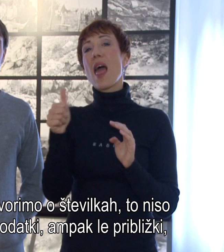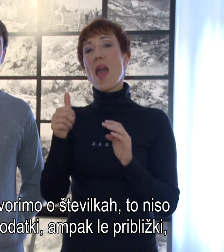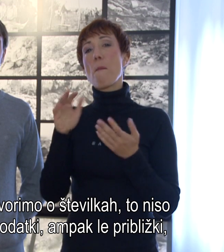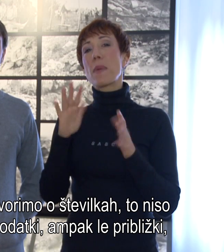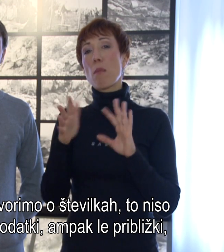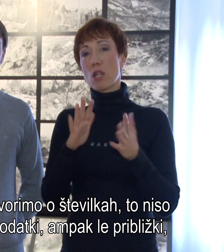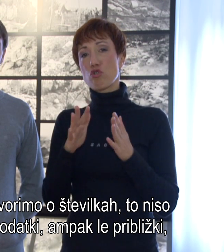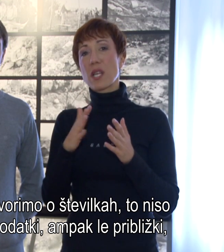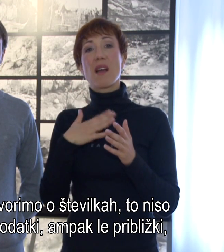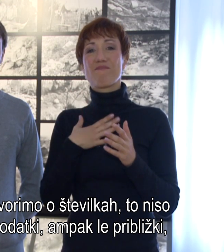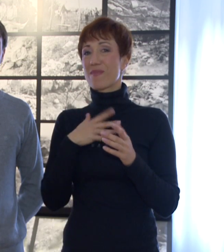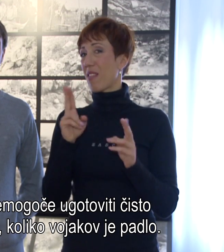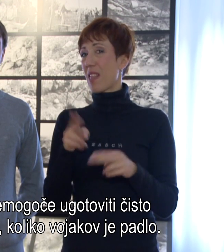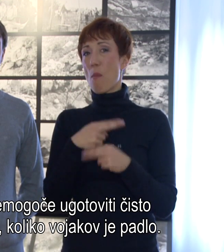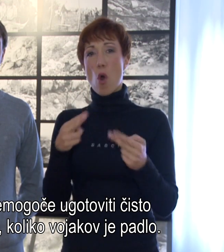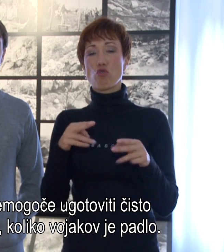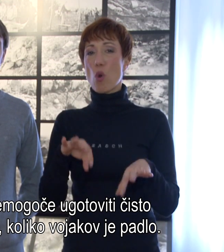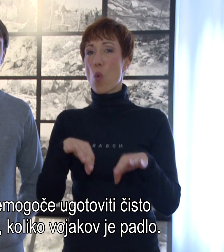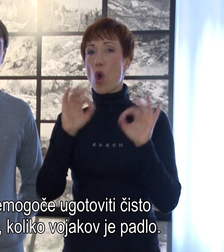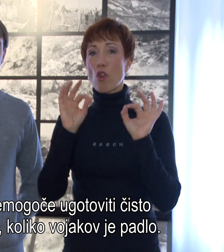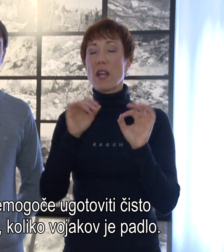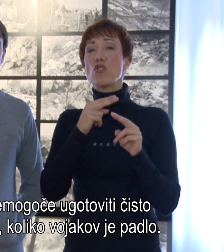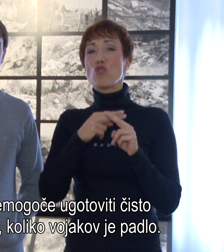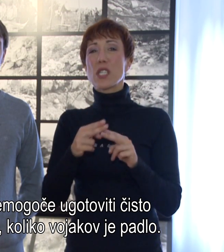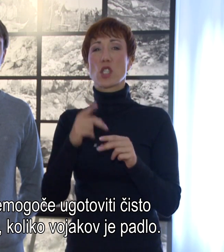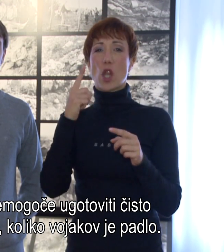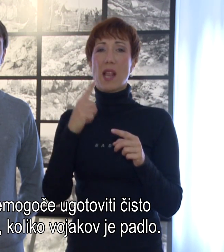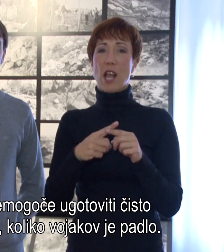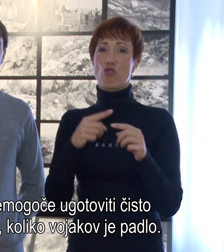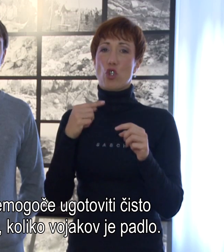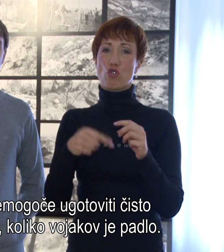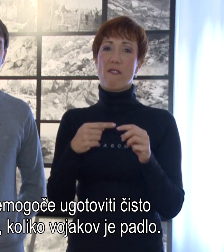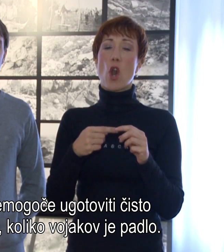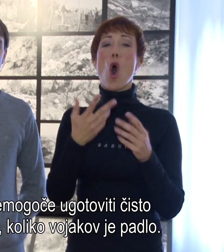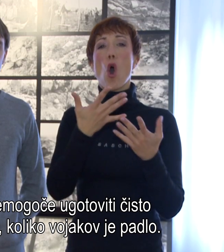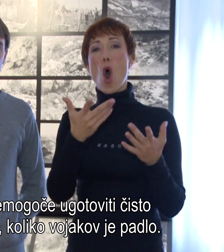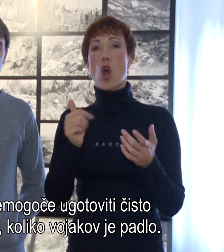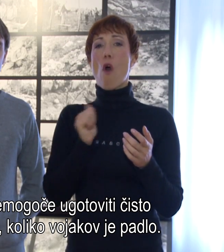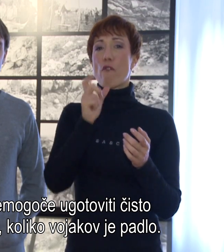je nemogoče ugotoviti čisto natančno število, koliko vojakov je padlo.